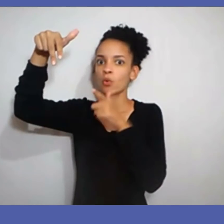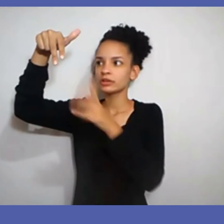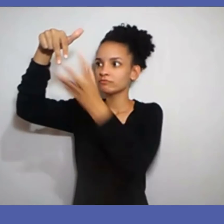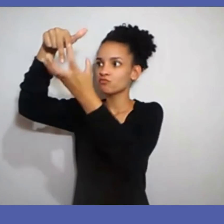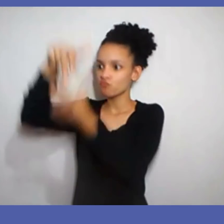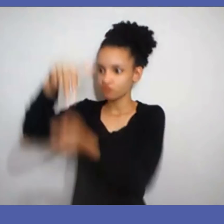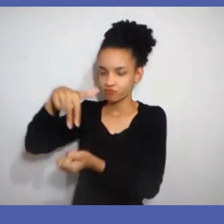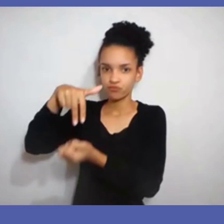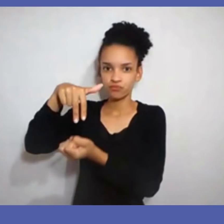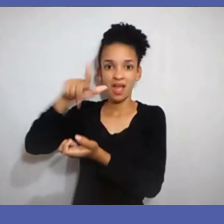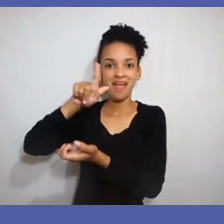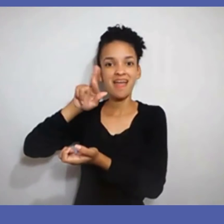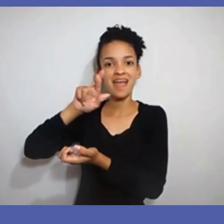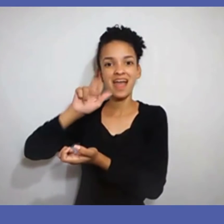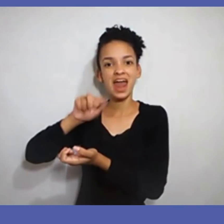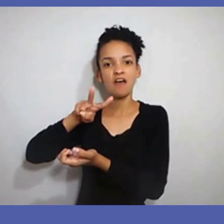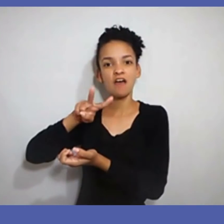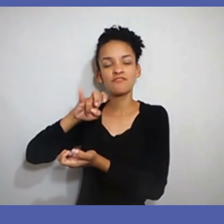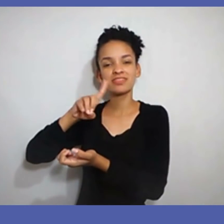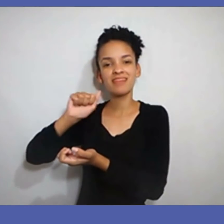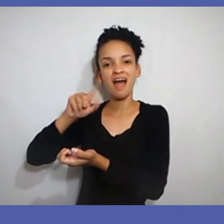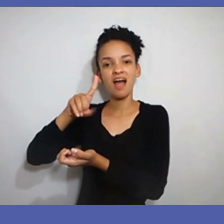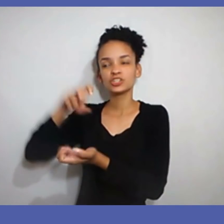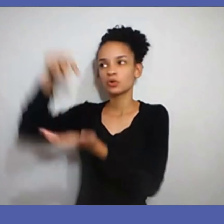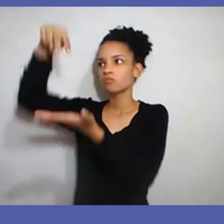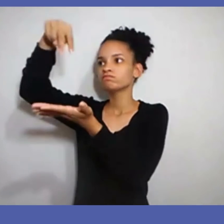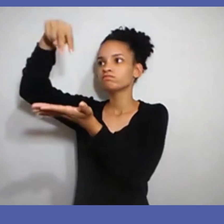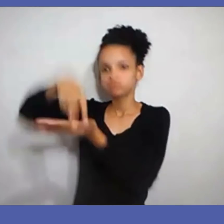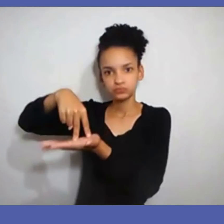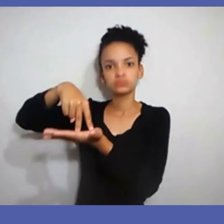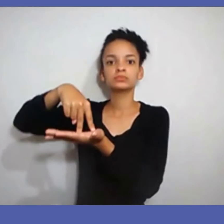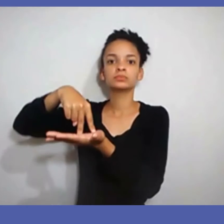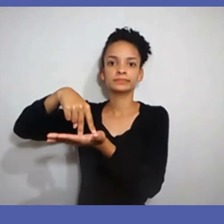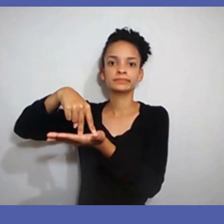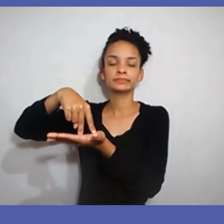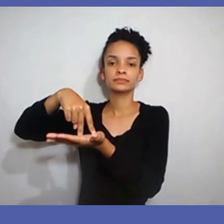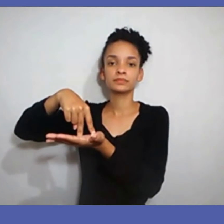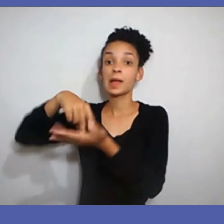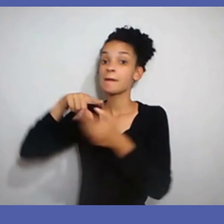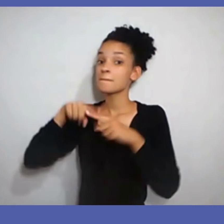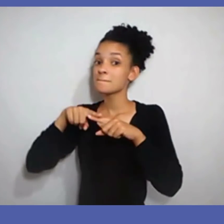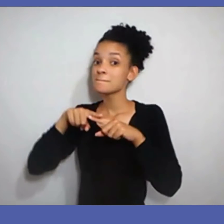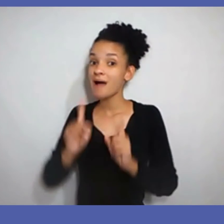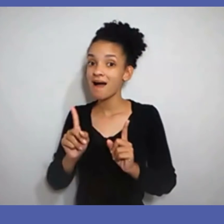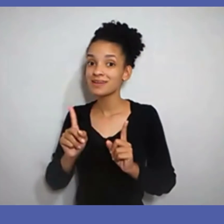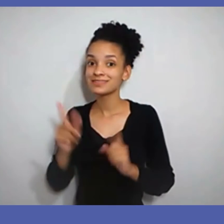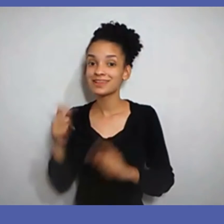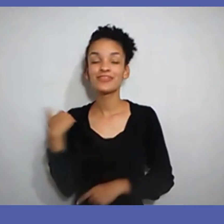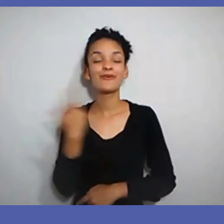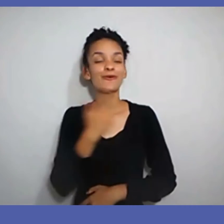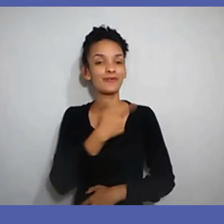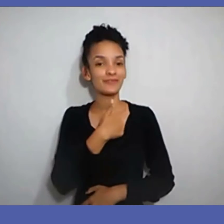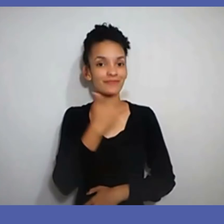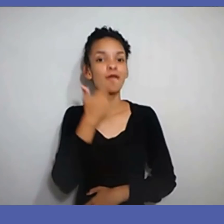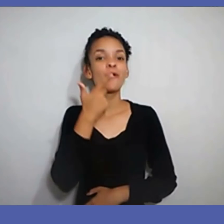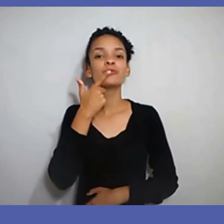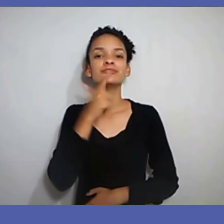cai feio. Quanto mais alto você vai estar, vai cair feio. Mas, irmãos, nós vamos ganhar o corpo da